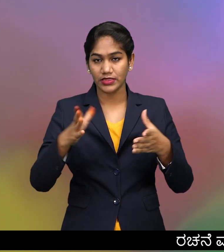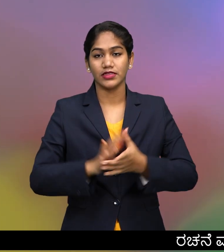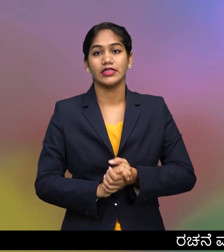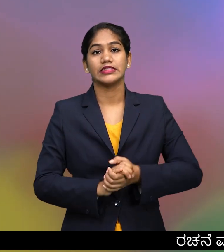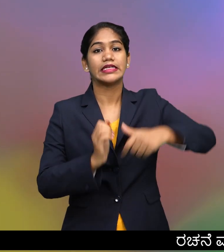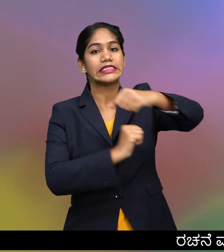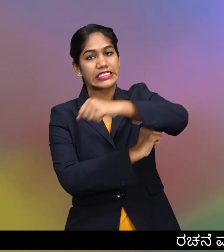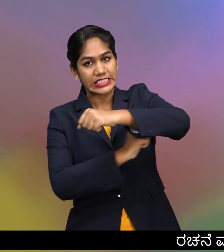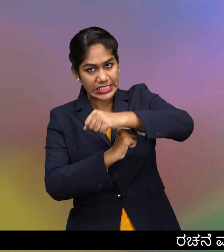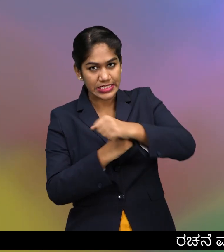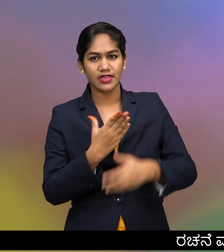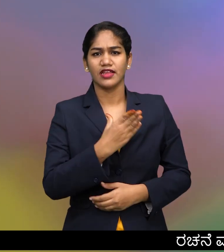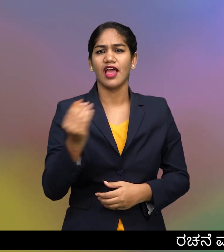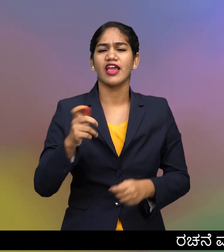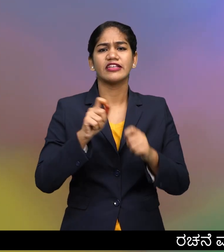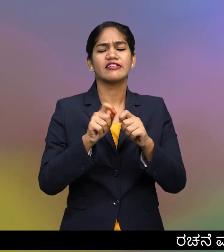ರಚನೆ ಮತ್ತು ಕಾರ್ಯಗಳು.